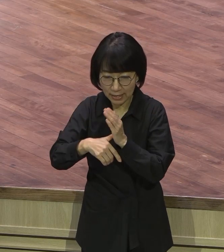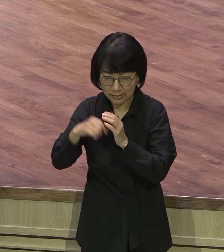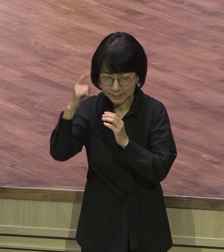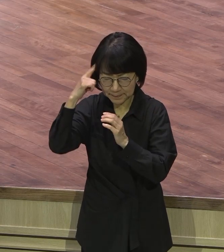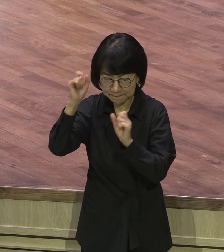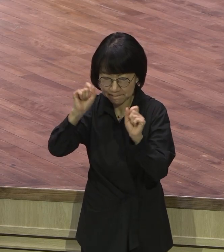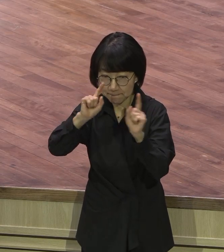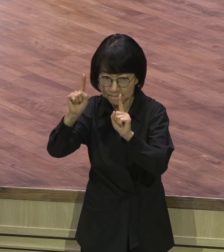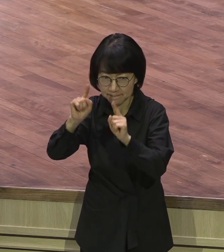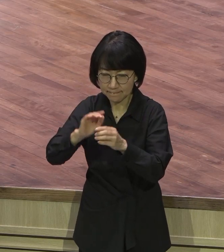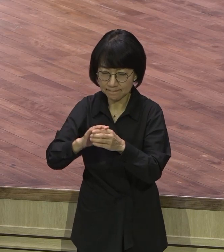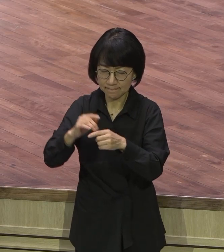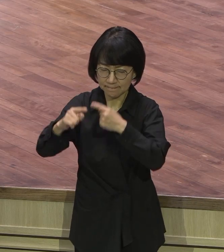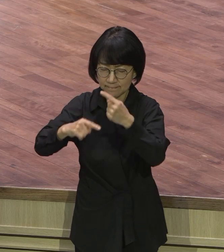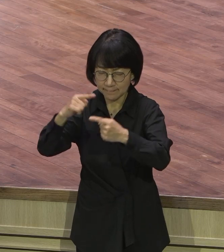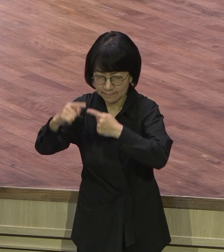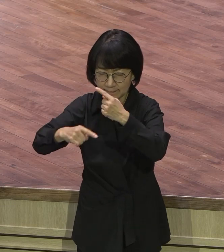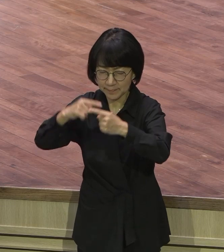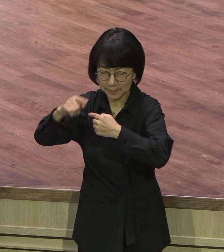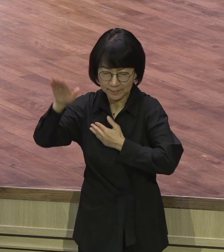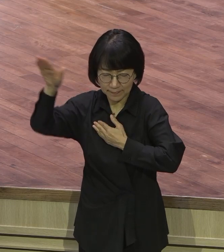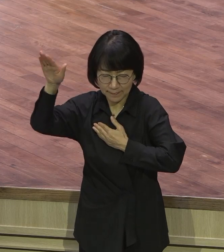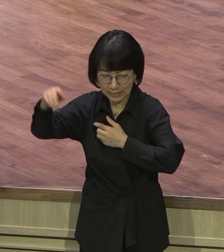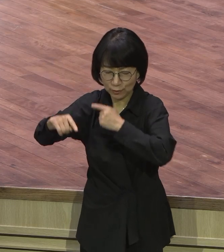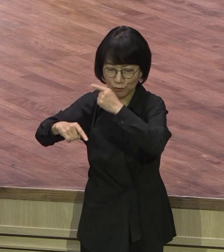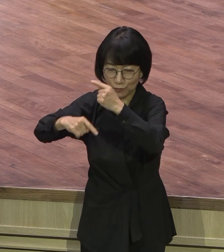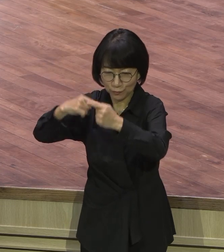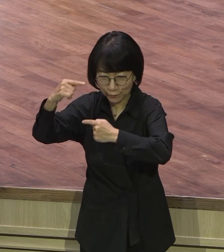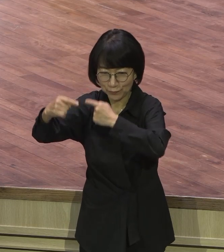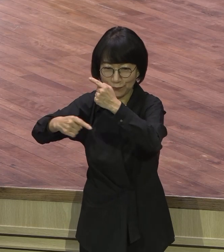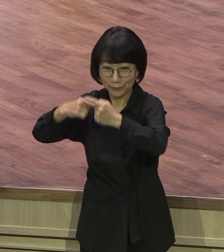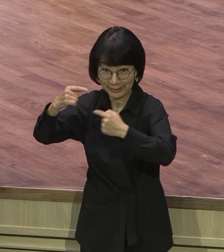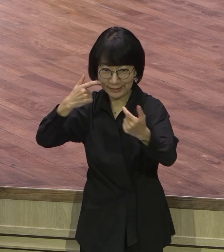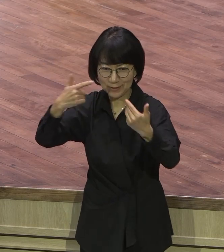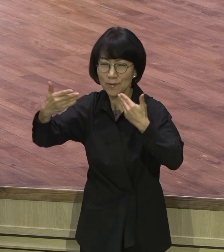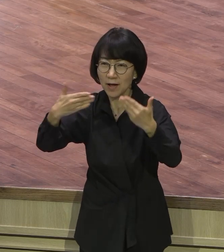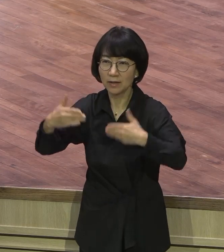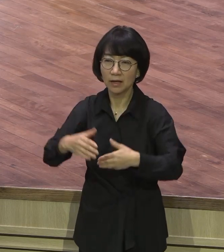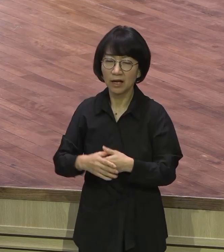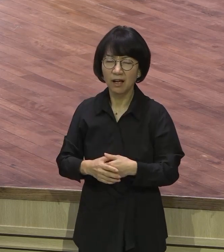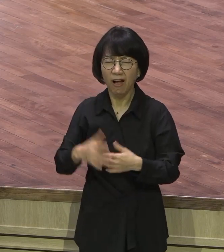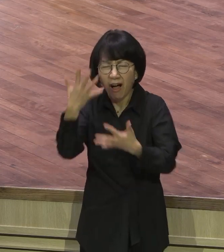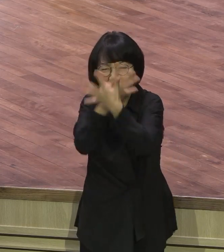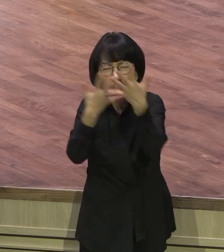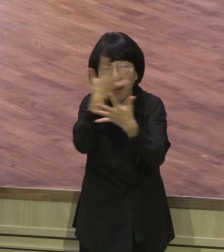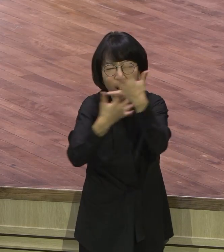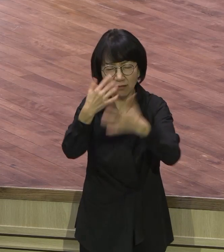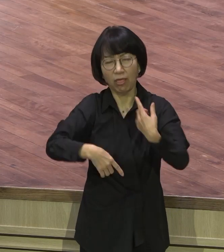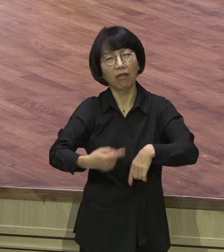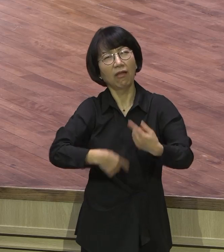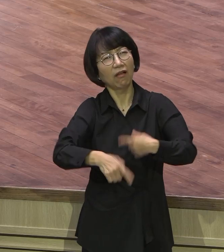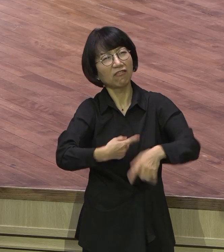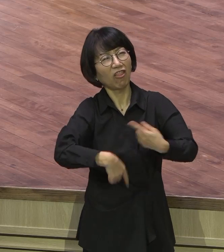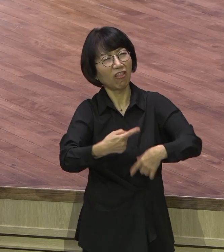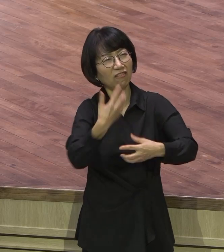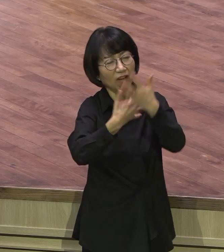차려서 말하잖아요 말이 앞뒤 졸이 있게 맞아야지 뭔 말하는지 못 알아 듣는 그런 중언분이 많다니까요